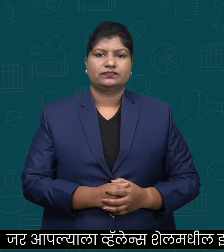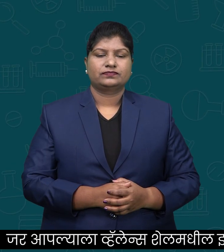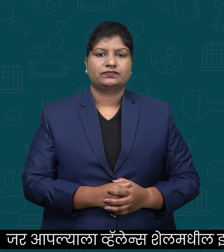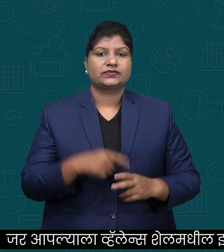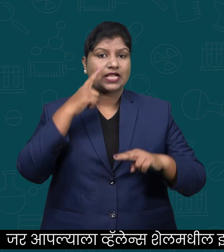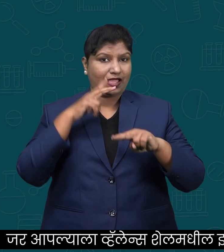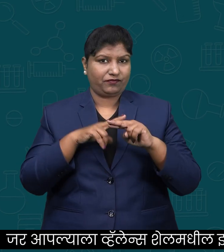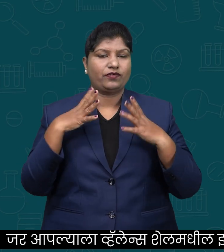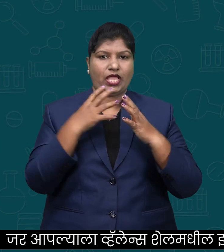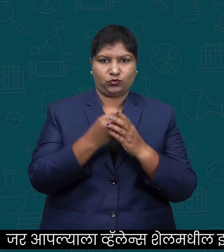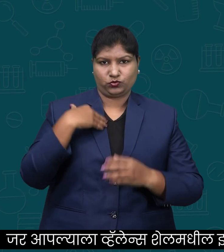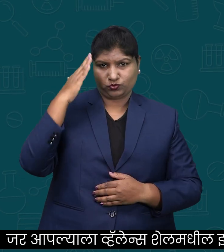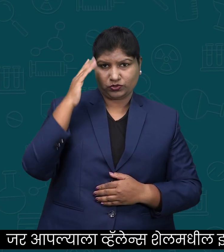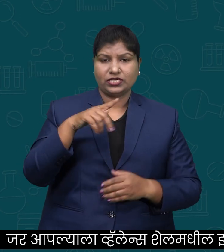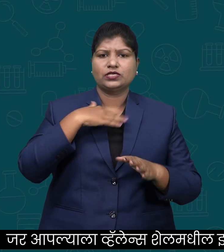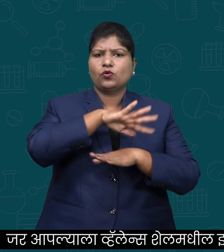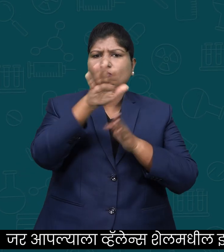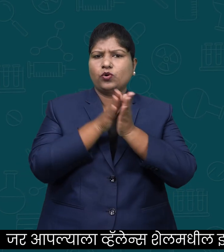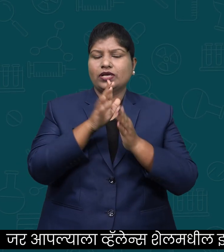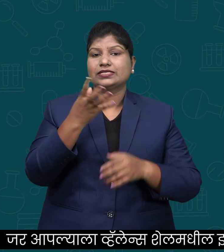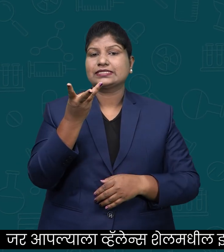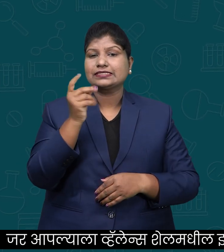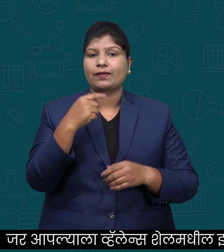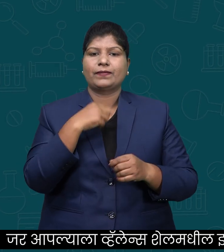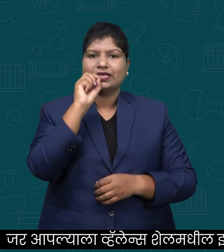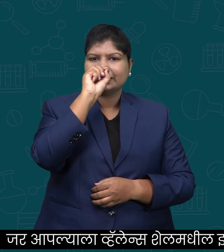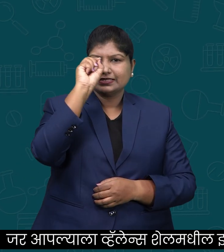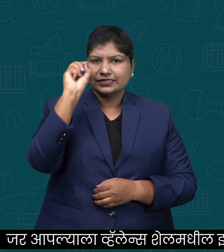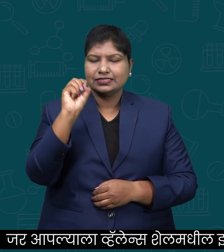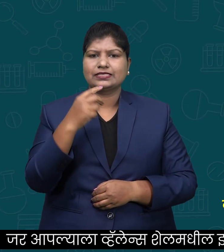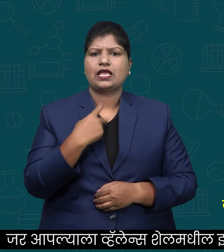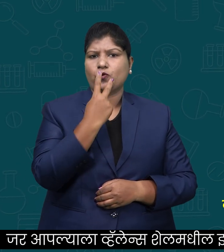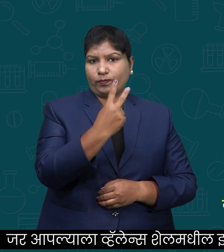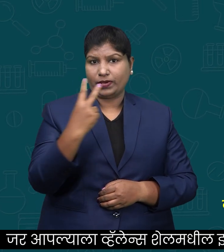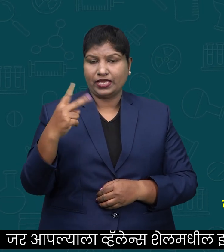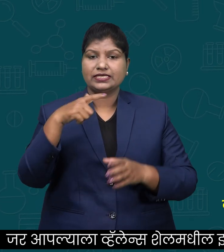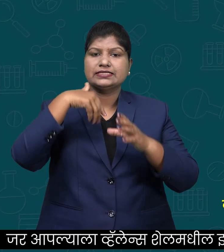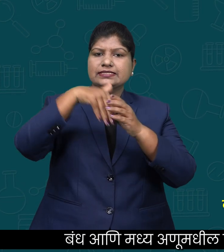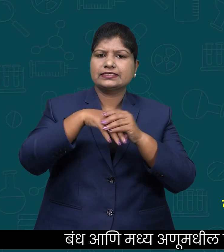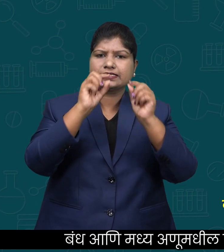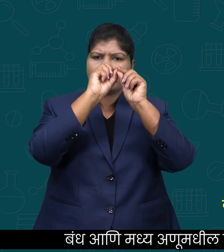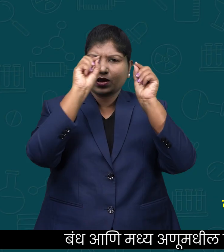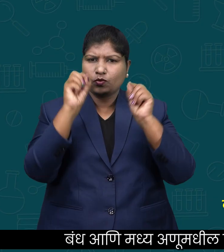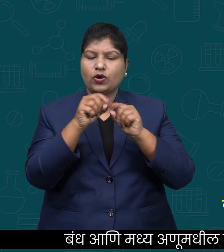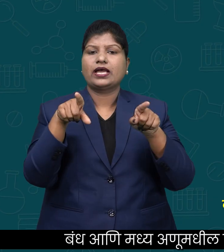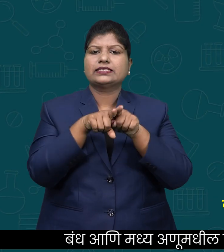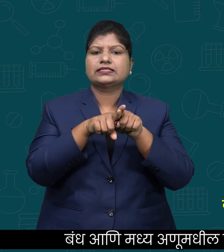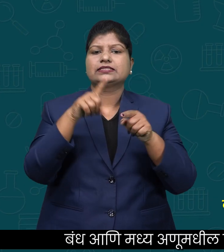2. जर आपल्याला व्हॅलेन्स शेलमधील इलेक्ट्रॉन जोड्यांची एकूण संख्या, सहसंयोजक बंध आणि मध्य अणूमधील